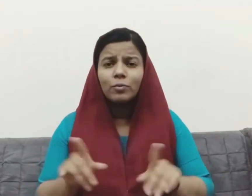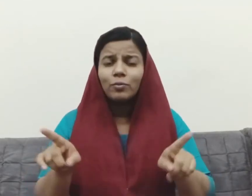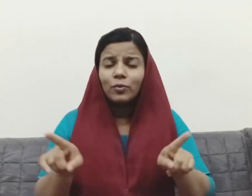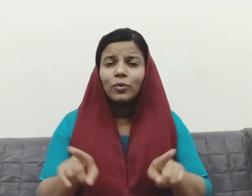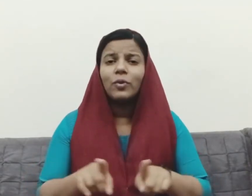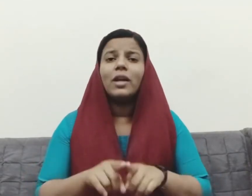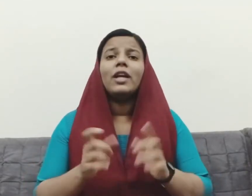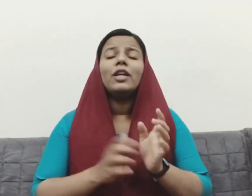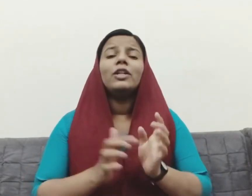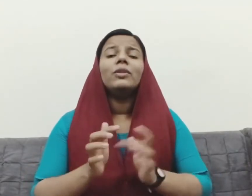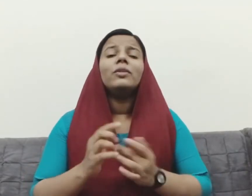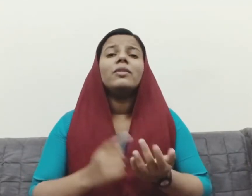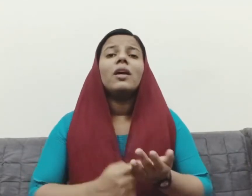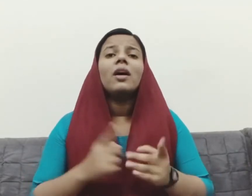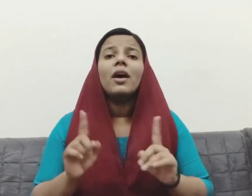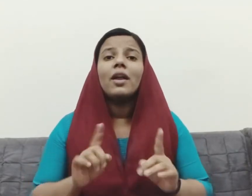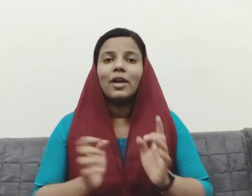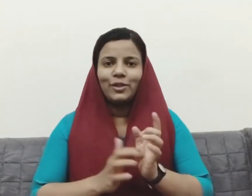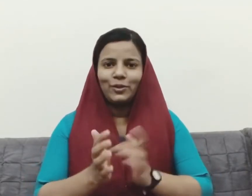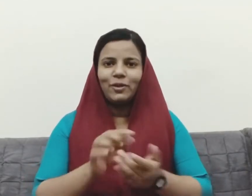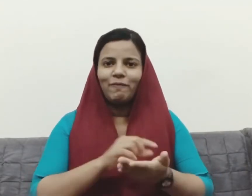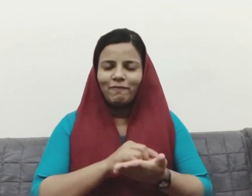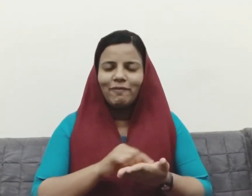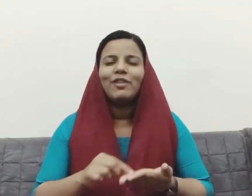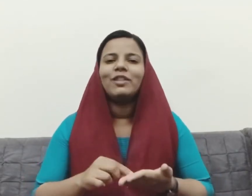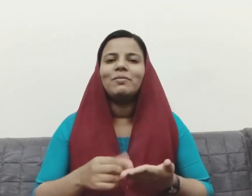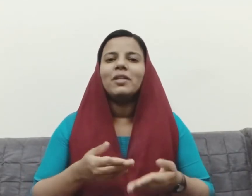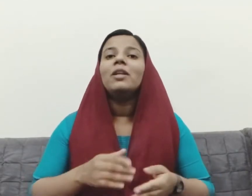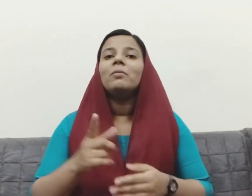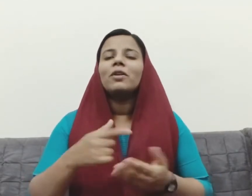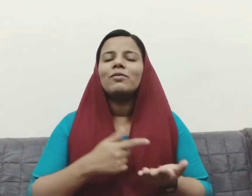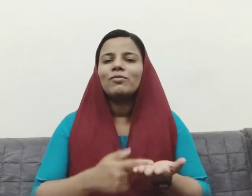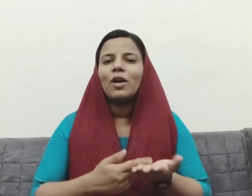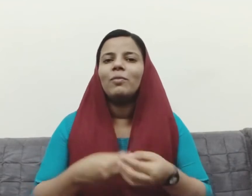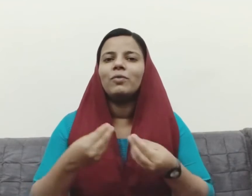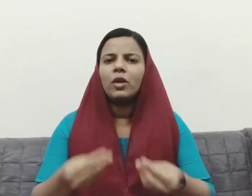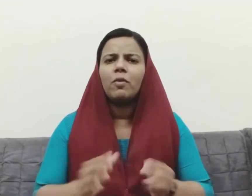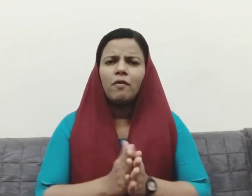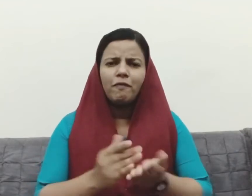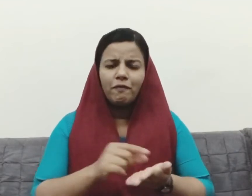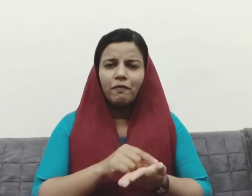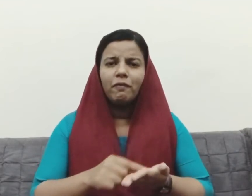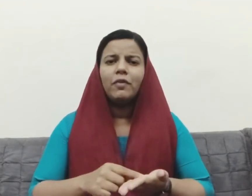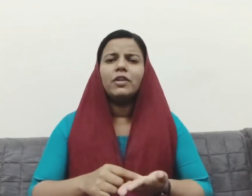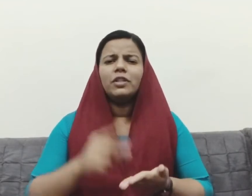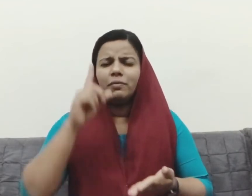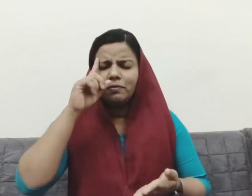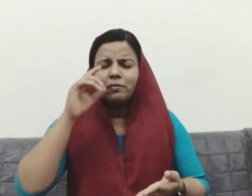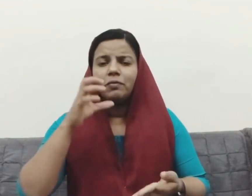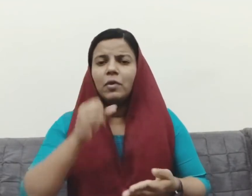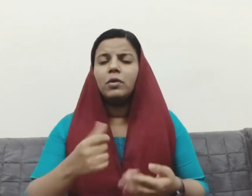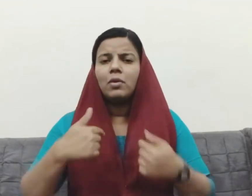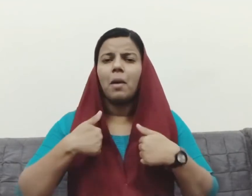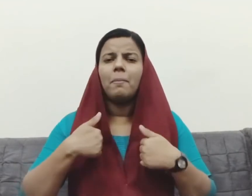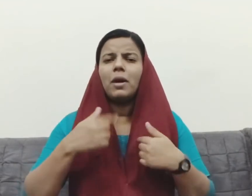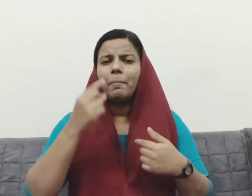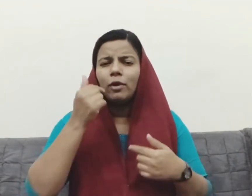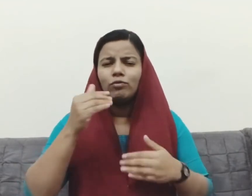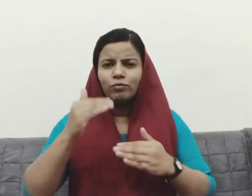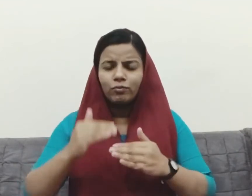തക്ക രീതിയിൽ അത് നമ്മളെ സഹായിക്കുന്ന ശരിക്കും ദൈവവചനമാണ്. കർത്താവിൻ്റെ വചനം ധ്യാനിക്കും തോറും നമ്മളിലുള്ള നമ്മൾ കുറഞ്ഞു പോകുകയും